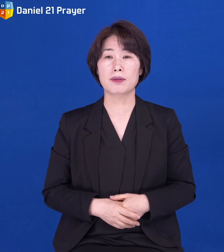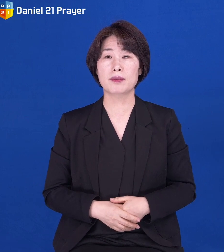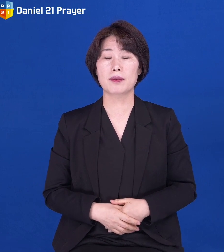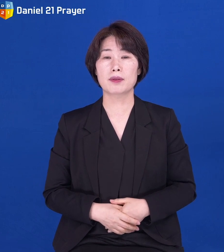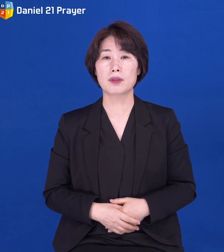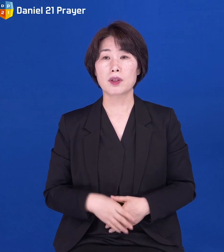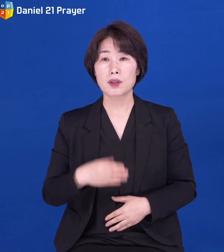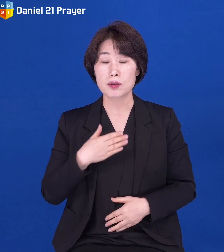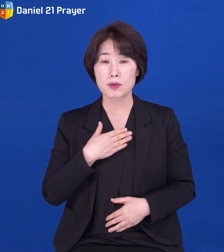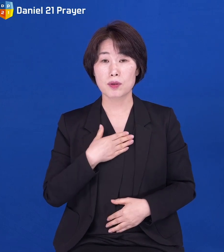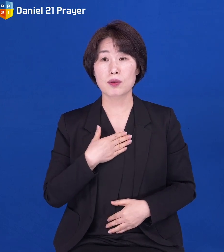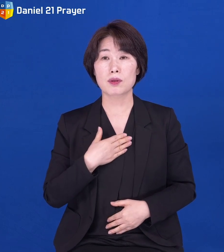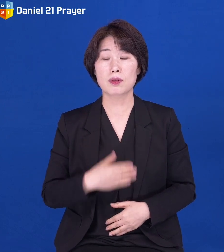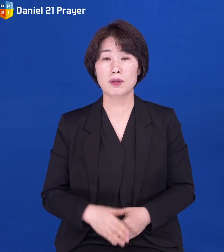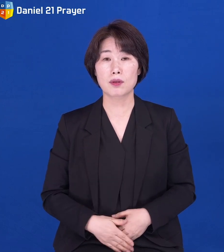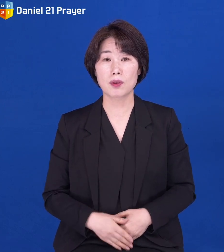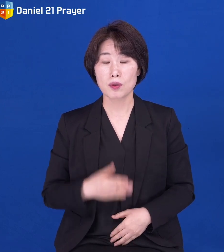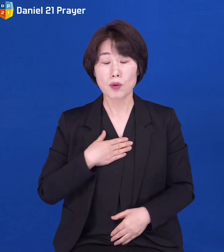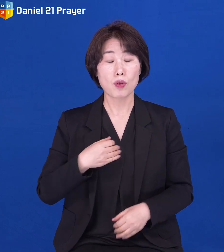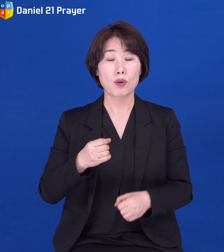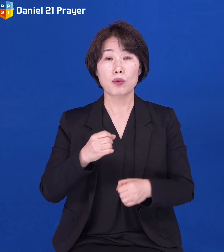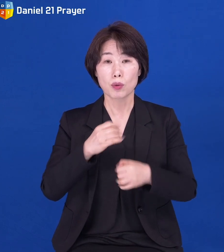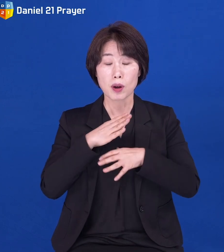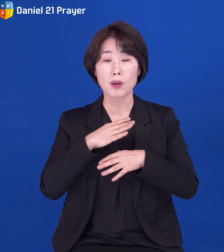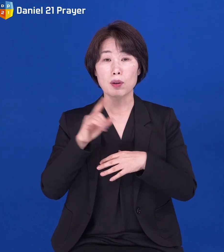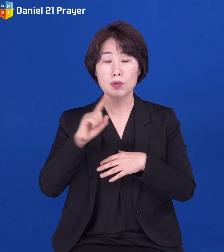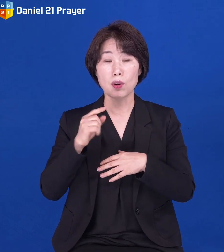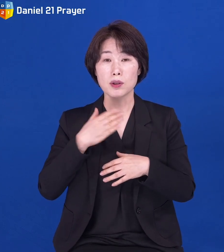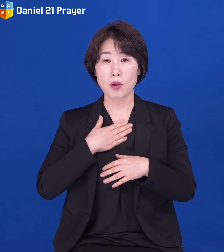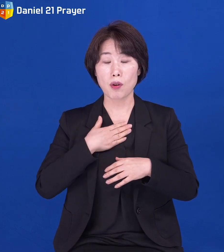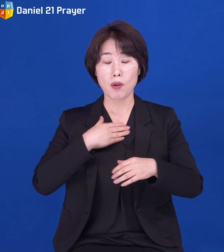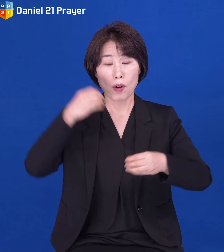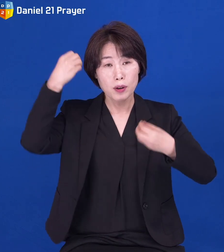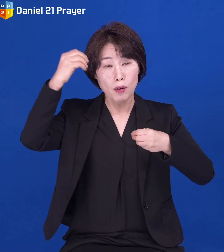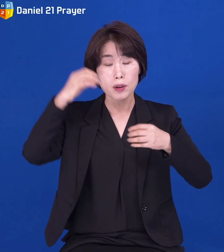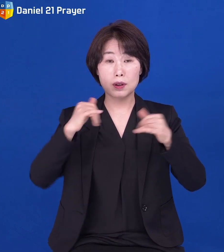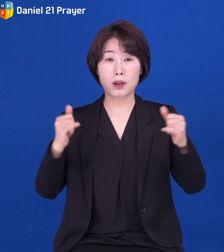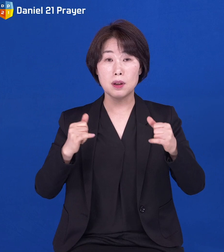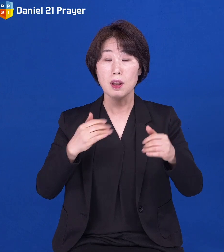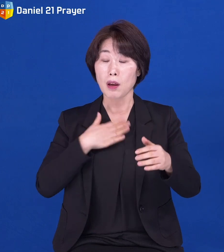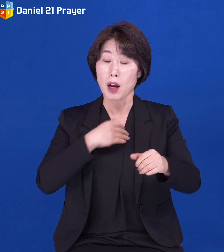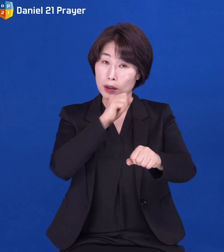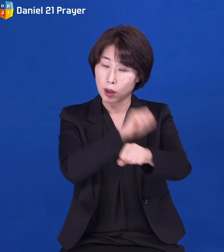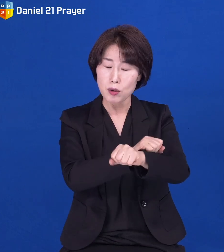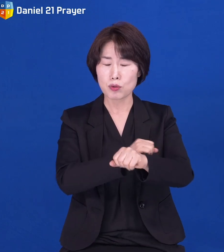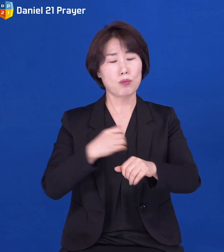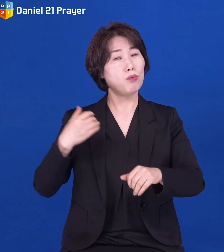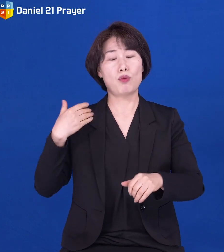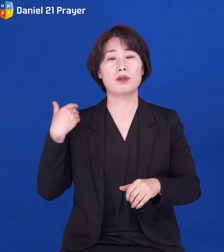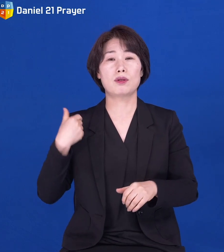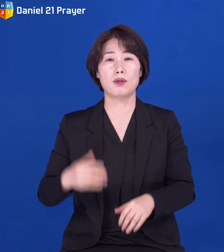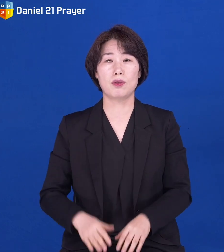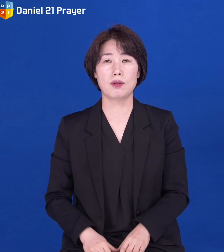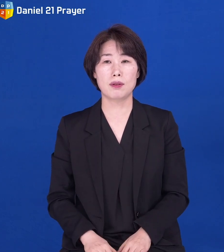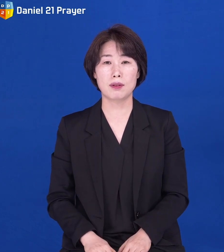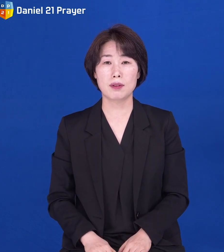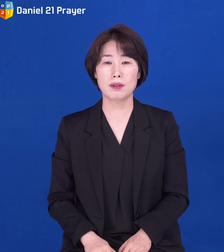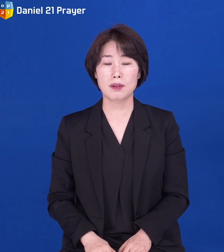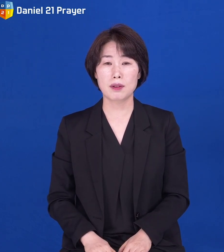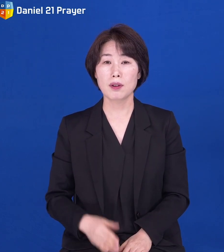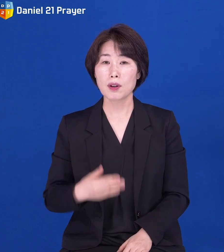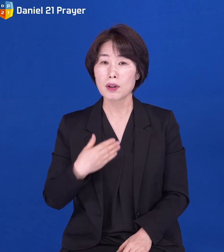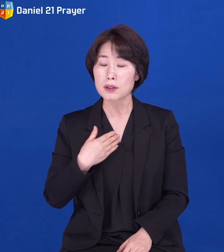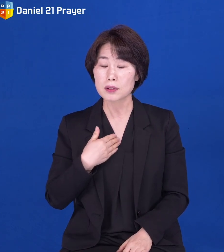정말 이상하게 저도 놀랬어요. 막 제가 이 정도로 잘할 줄 몰랐는데 뭐지? 그래서 어떡하지? 이